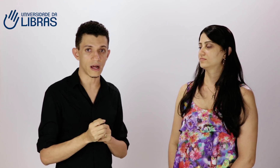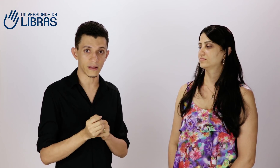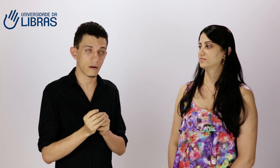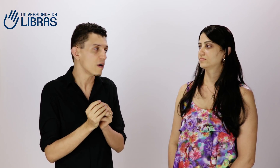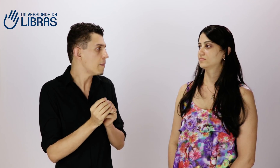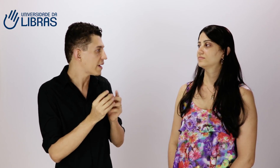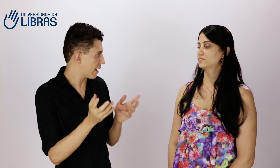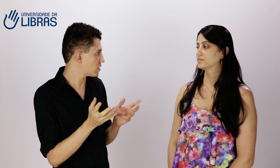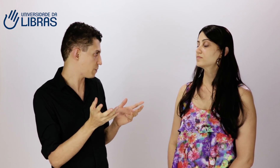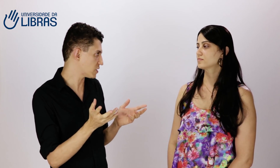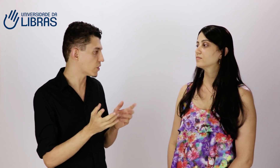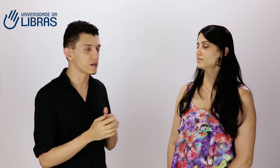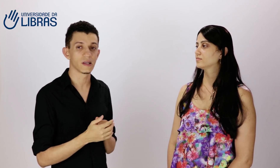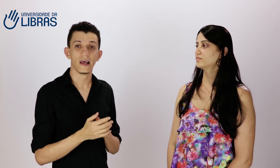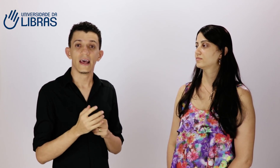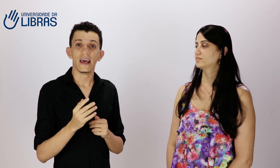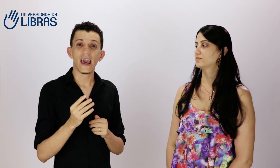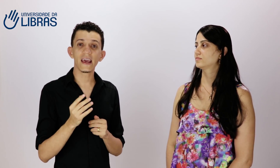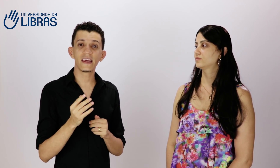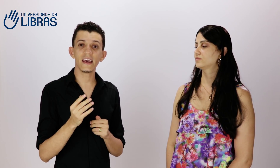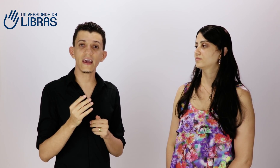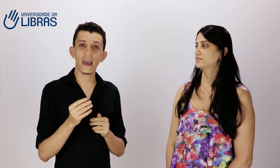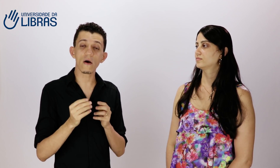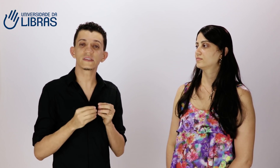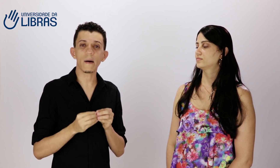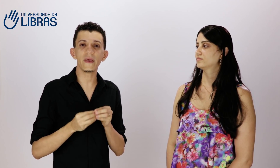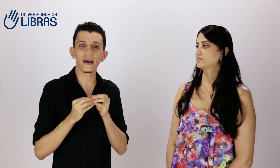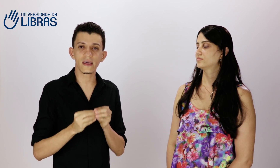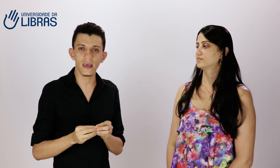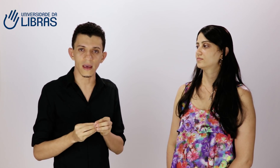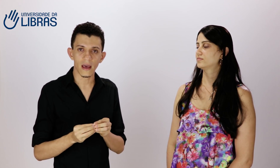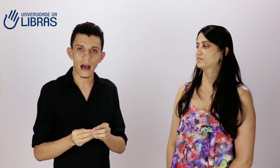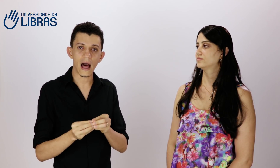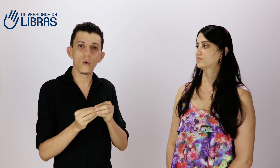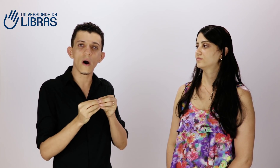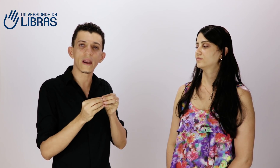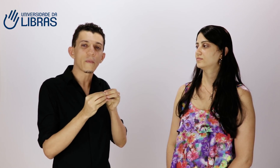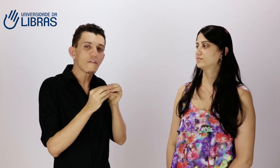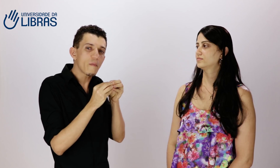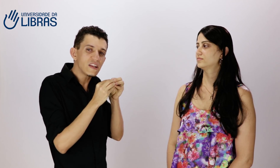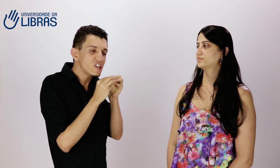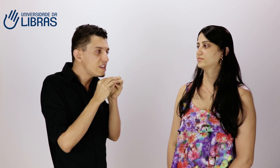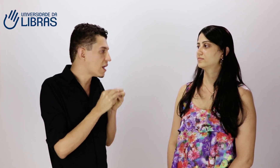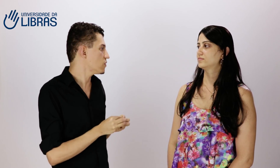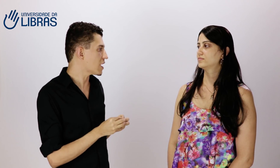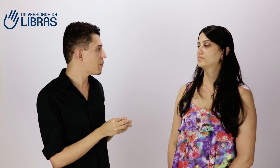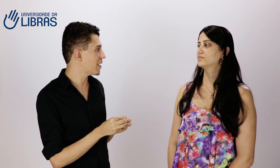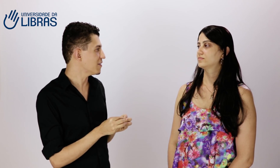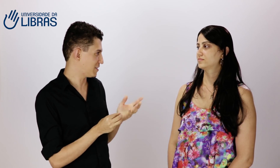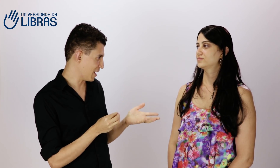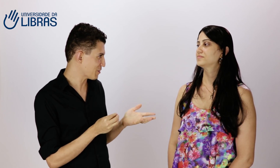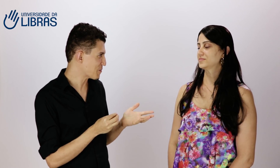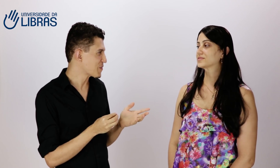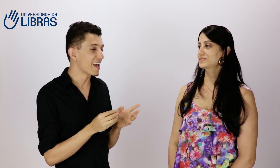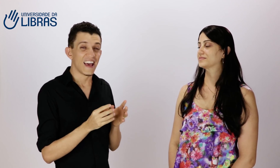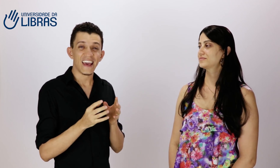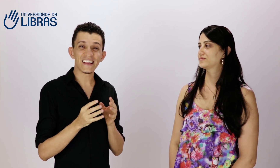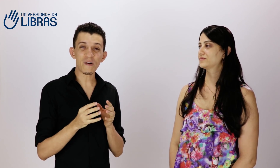isolada, eram pequenas expressões, em que eu sabia que a Luana provavelmente não sabia, certo? E também